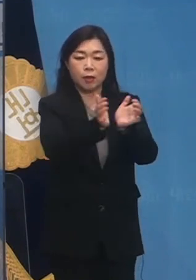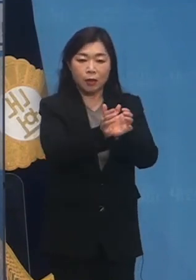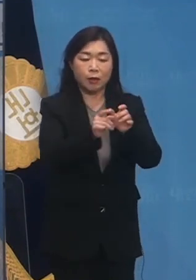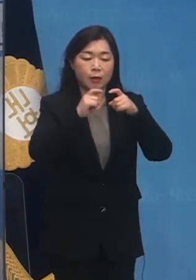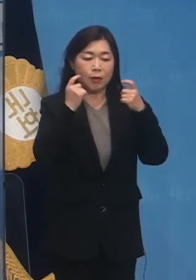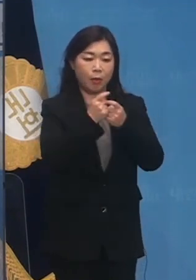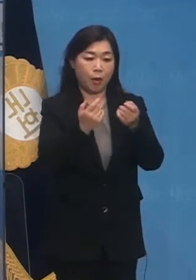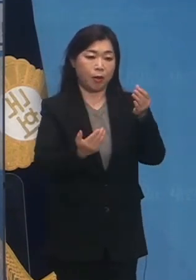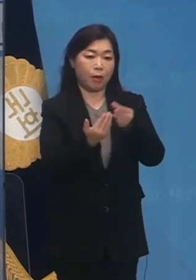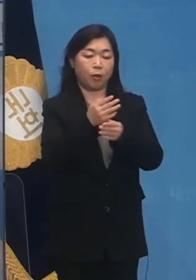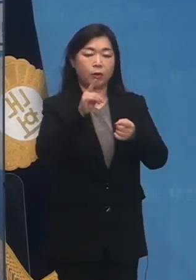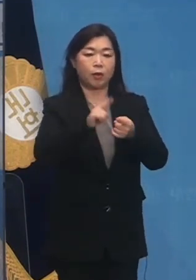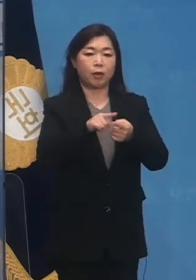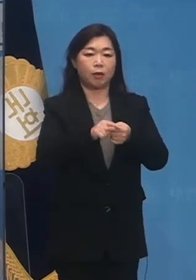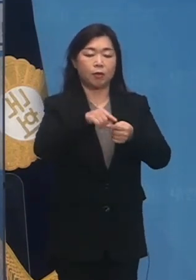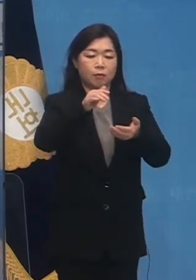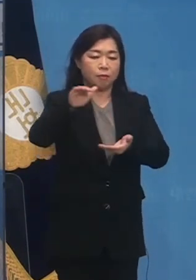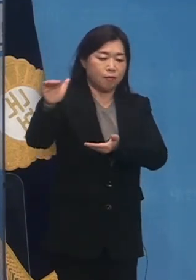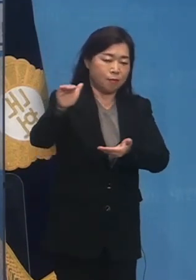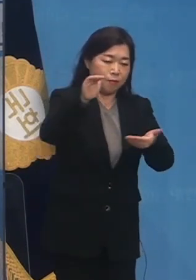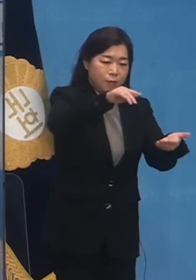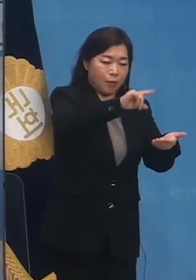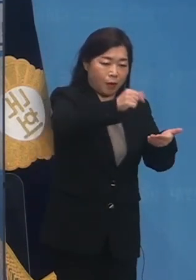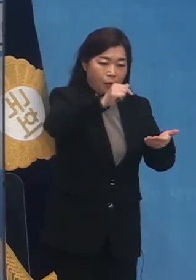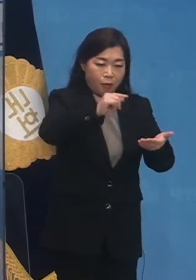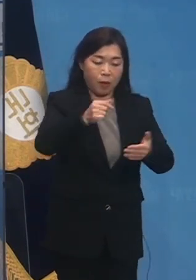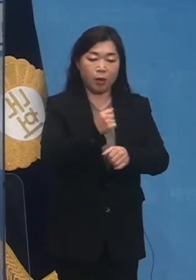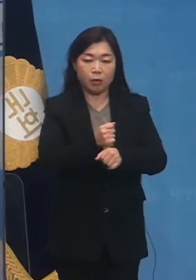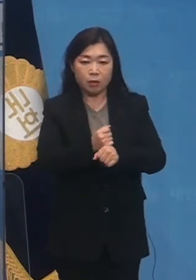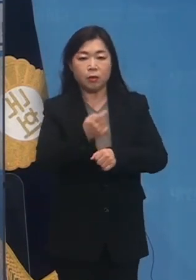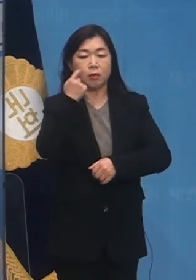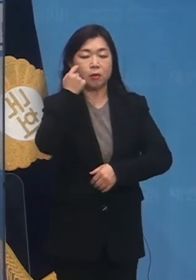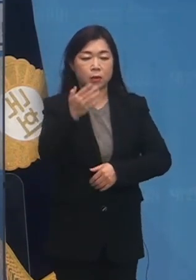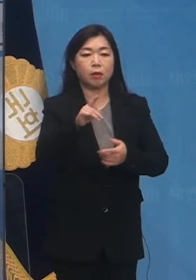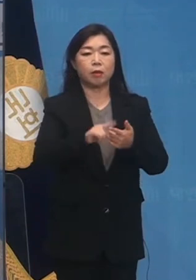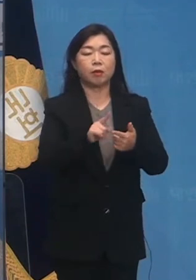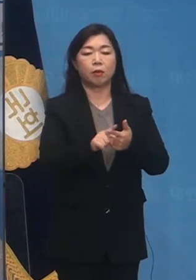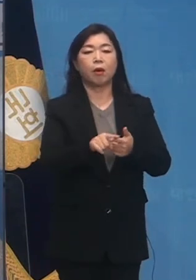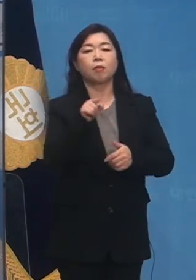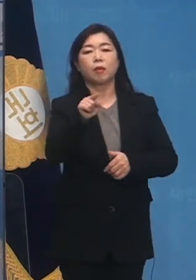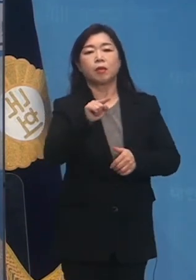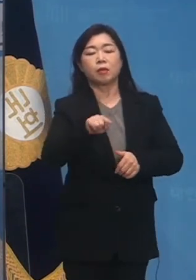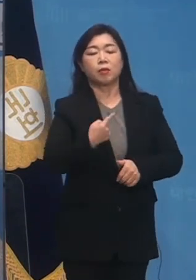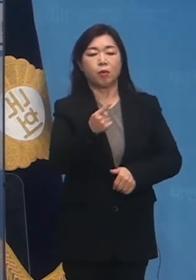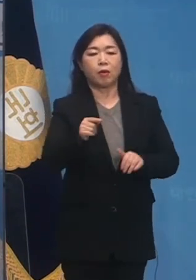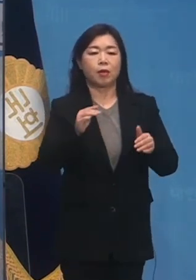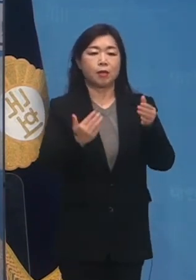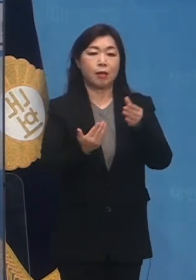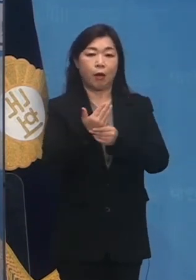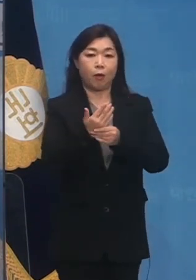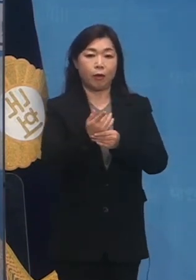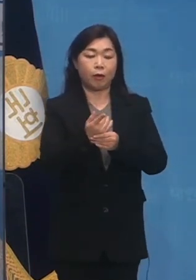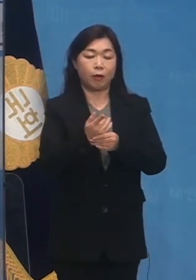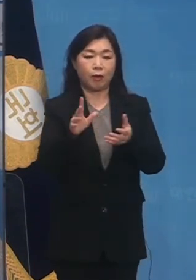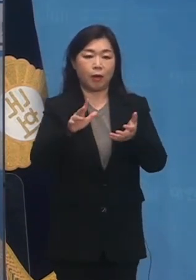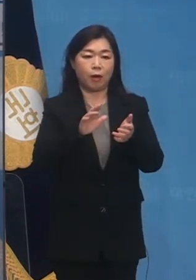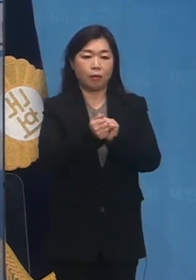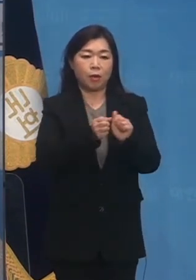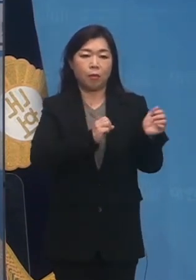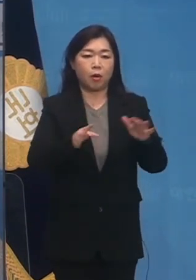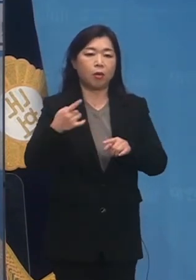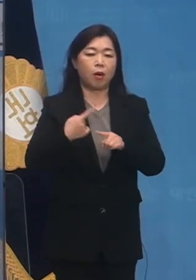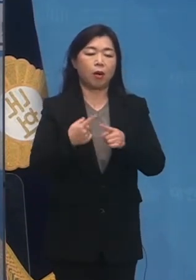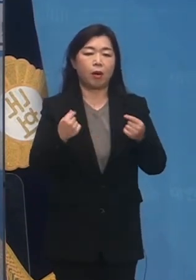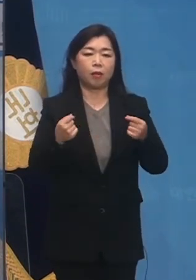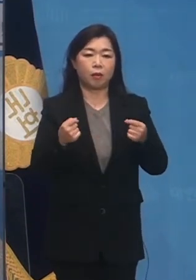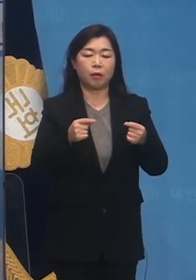그렇게 읽고 있는지 그것은 스스로 이 사건을 뭉개고 있다는 변명으로밖에